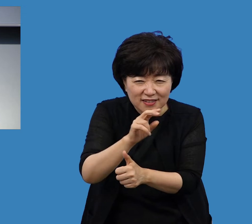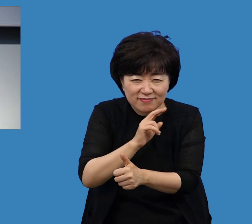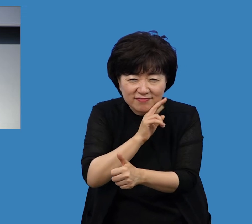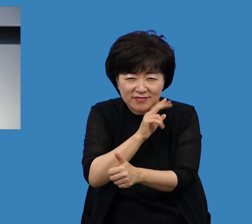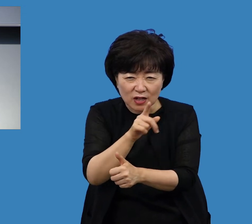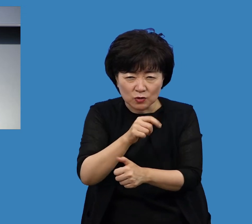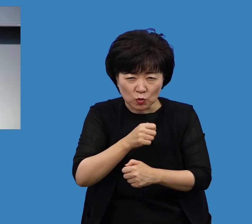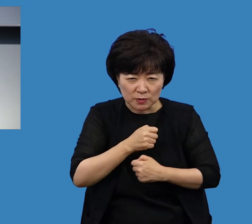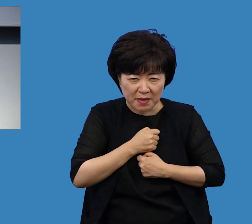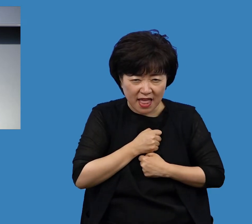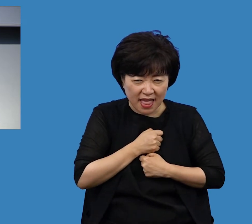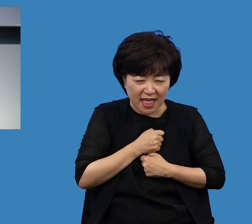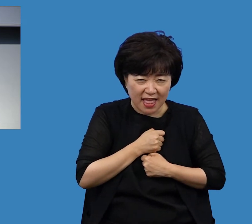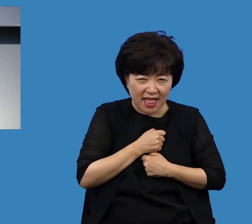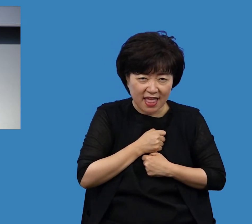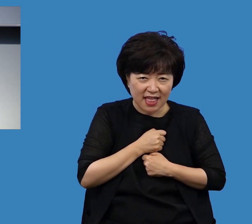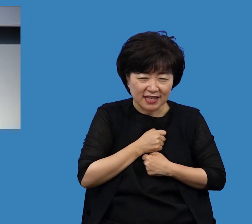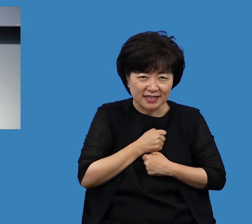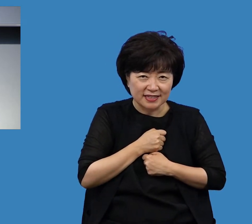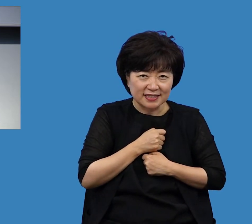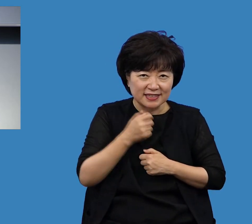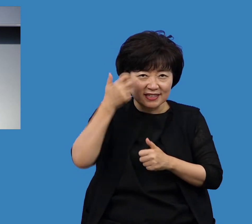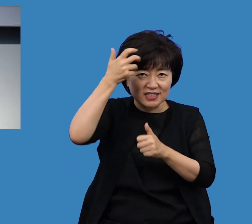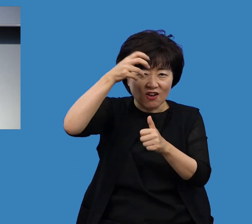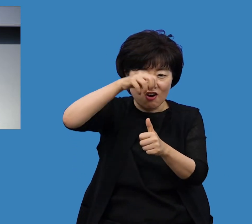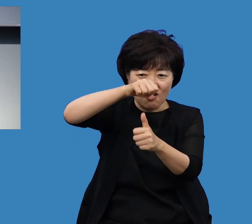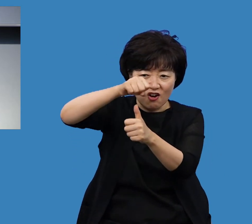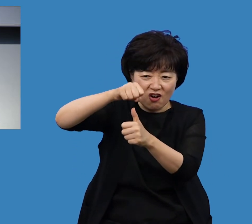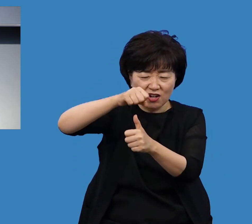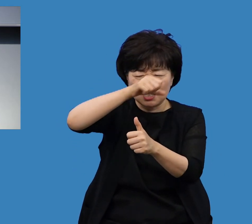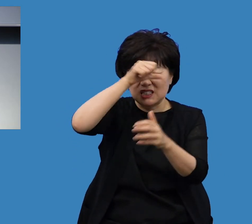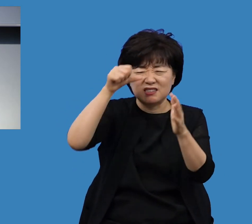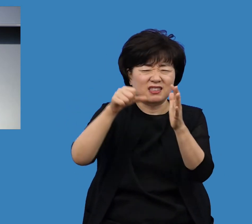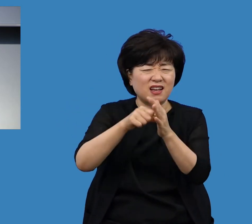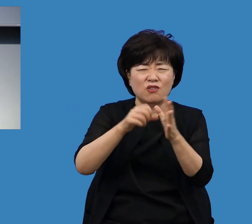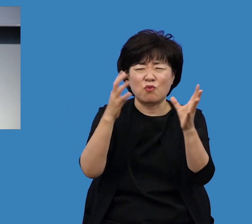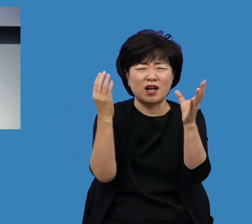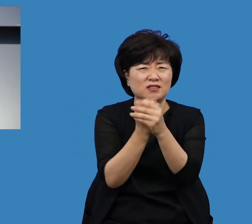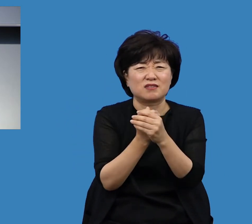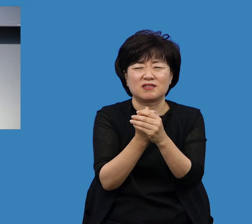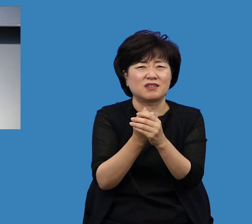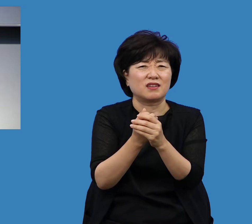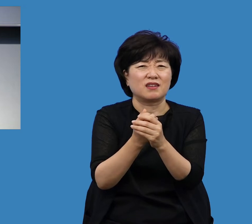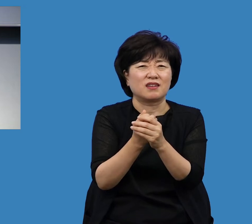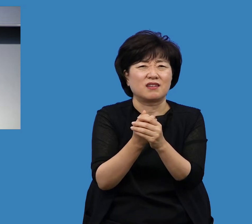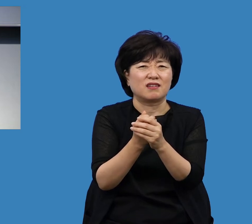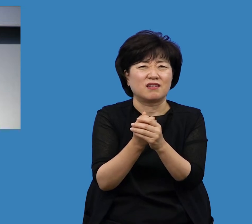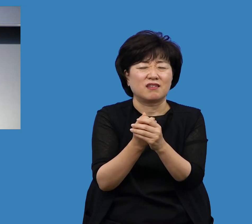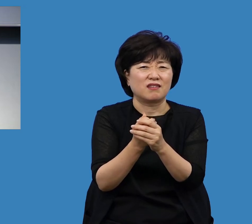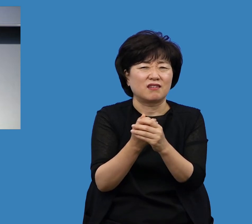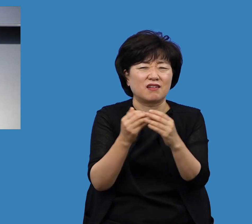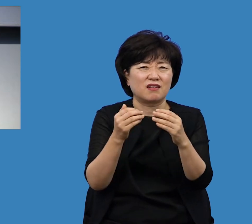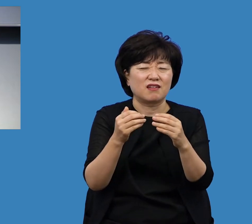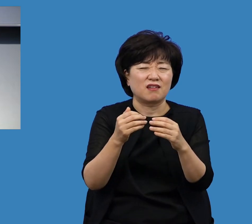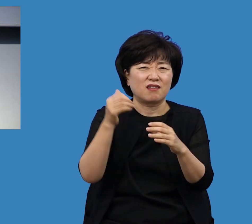조심해라. 이 게임의 영은 너희 인생을 그냥 완전히, 그냥 거덜낸다, 거덜내.